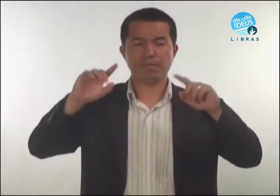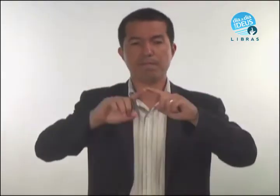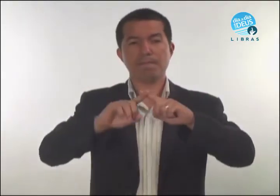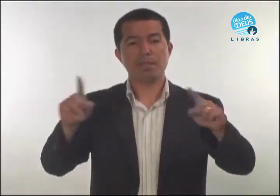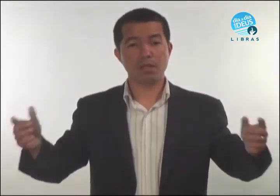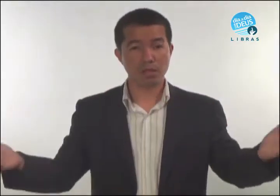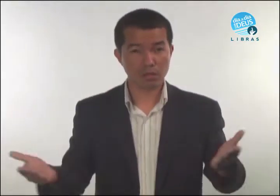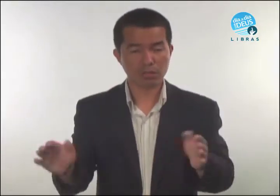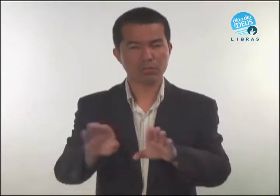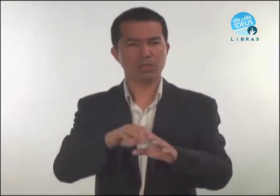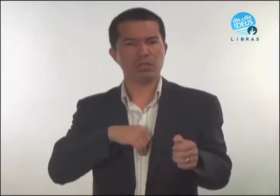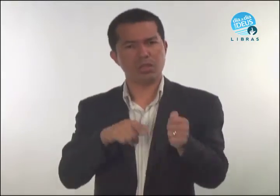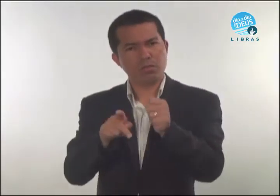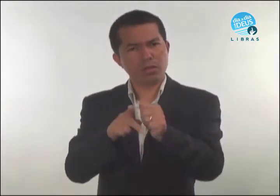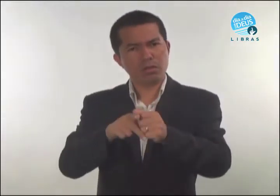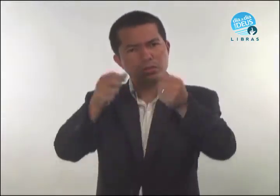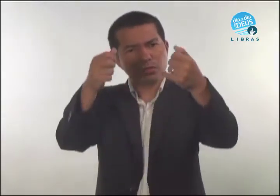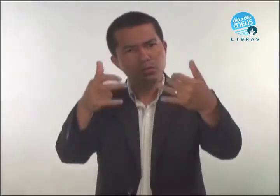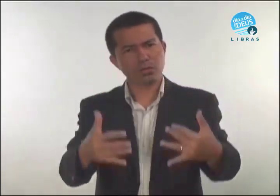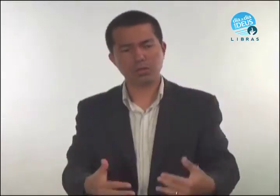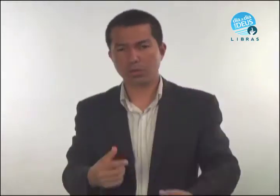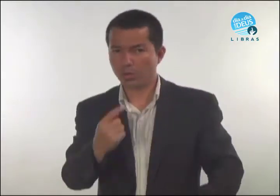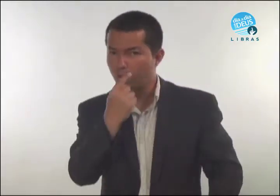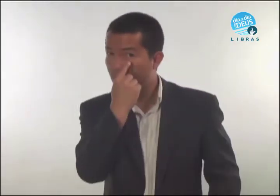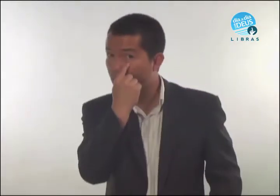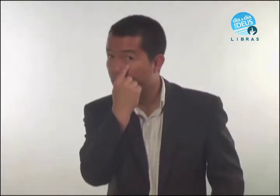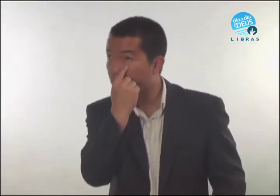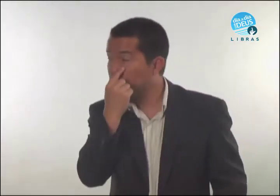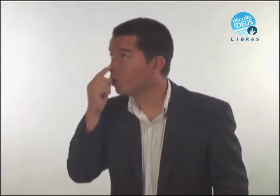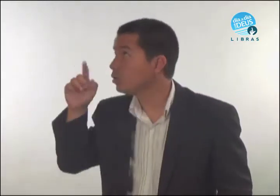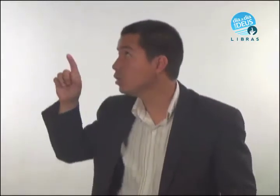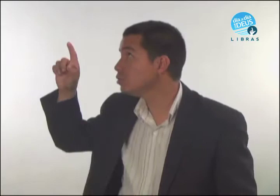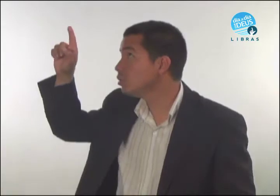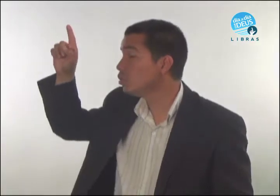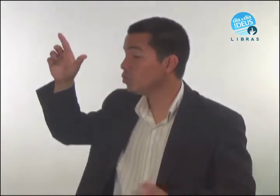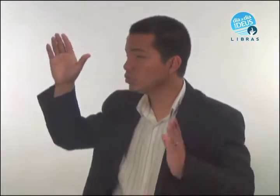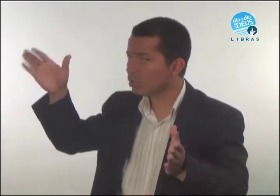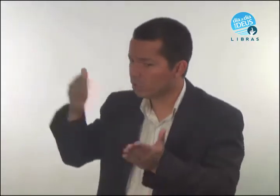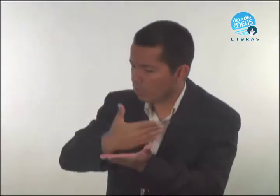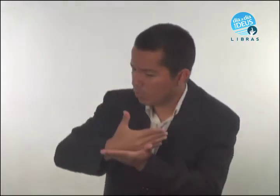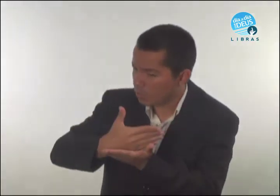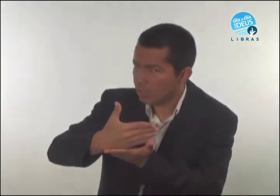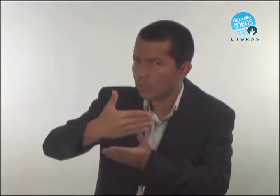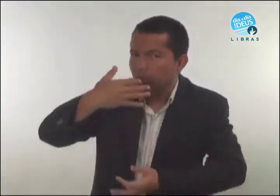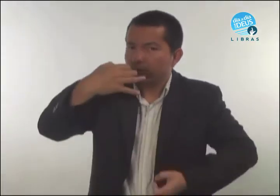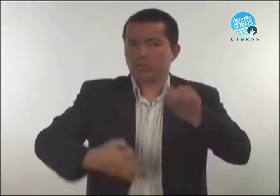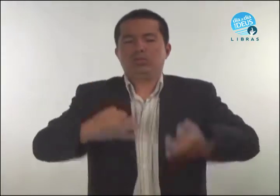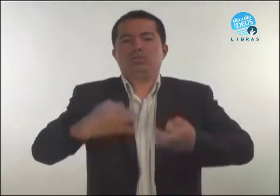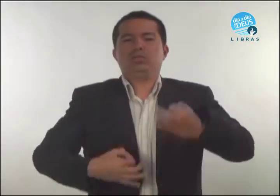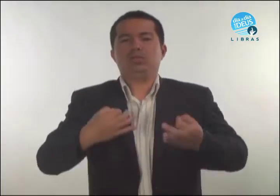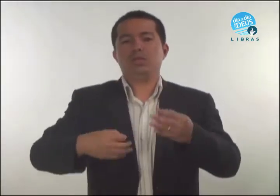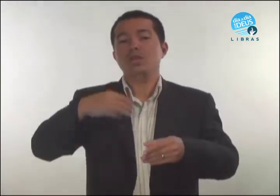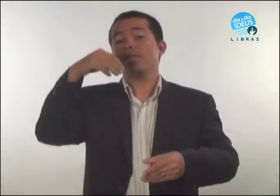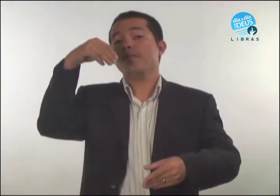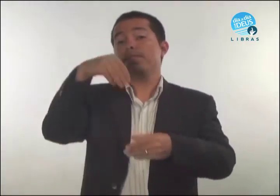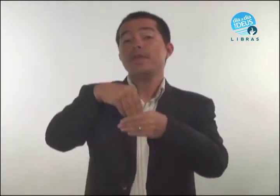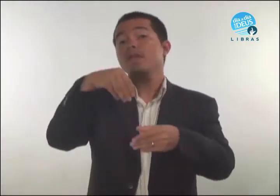E aí o apóstolo Pedro diz assim: olha, Deus começou, e o começo desse juízo está começando aqui dentro